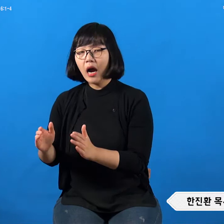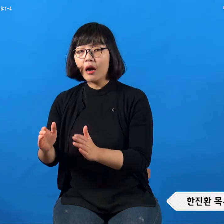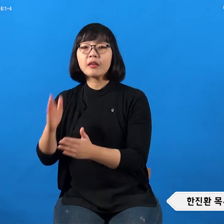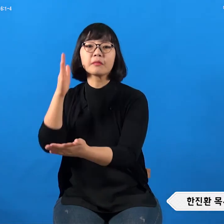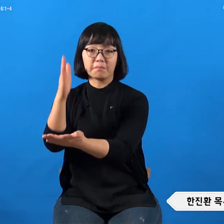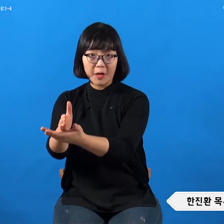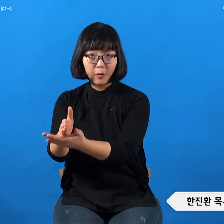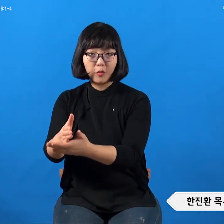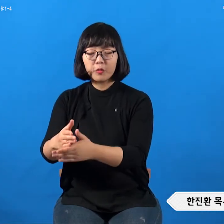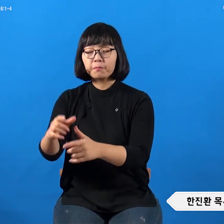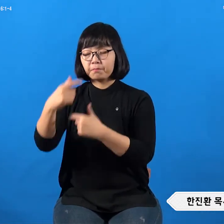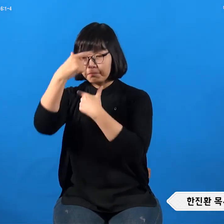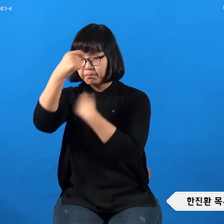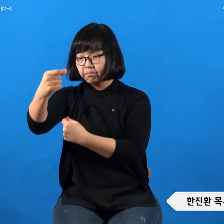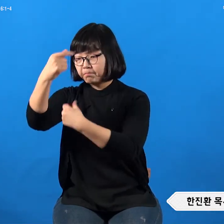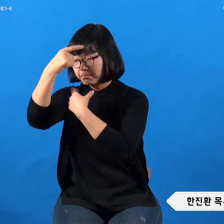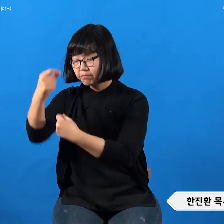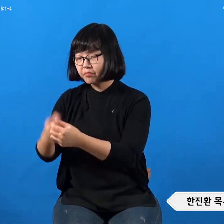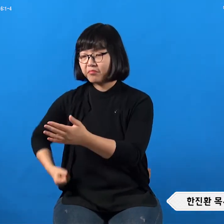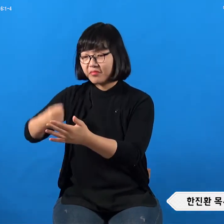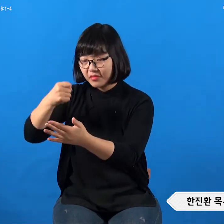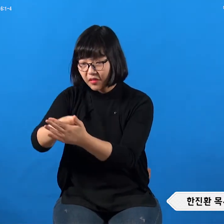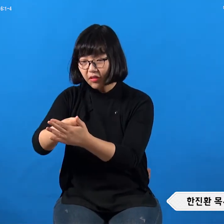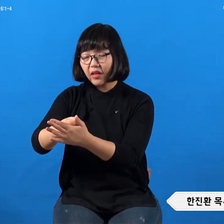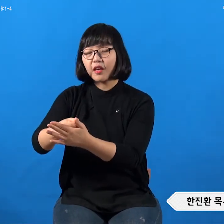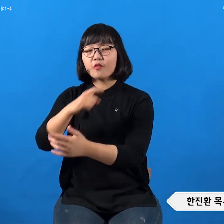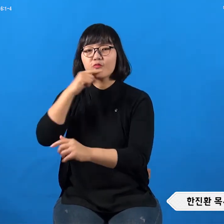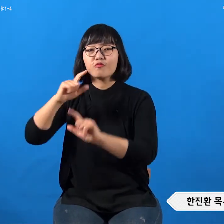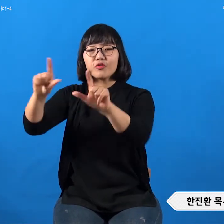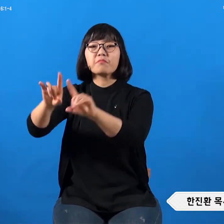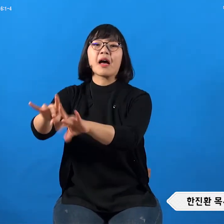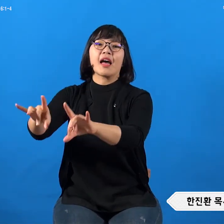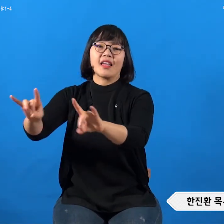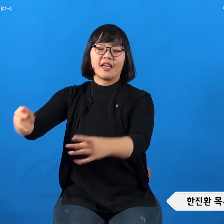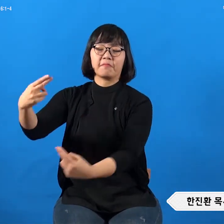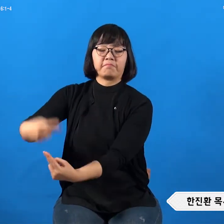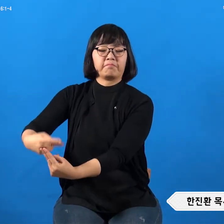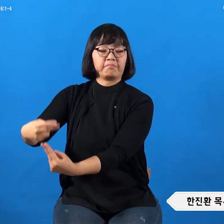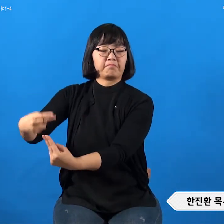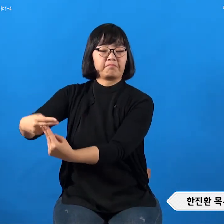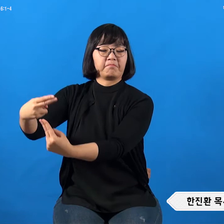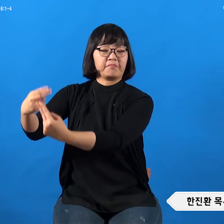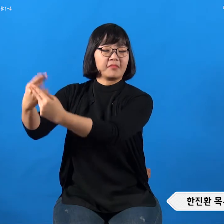주일마다 규칙적으로 꼬박꼬박 연보하라는 것입니다.